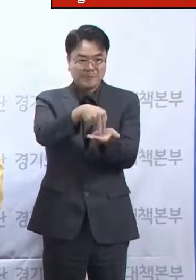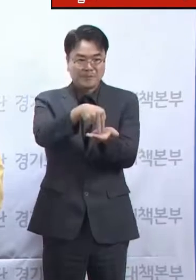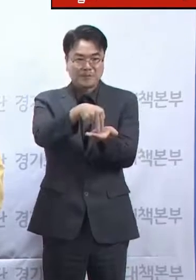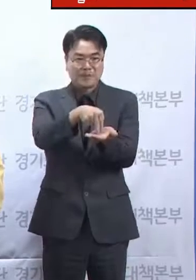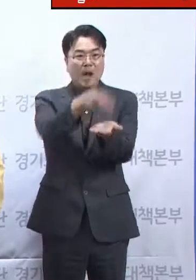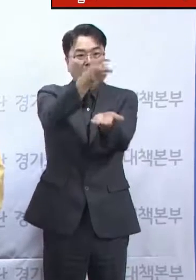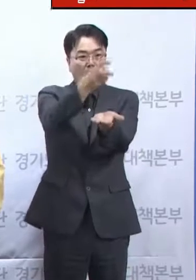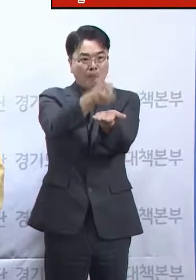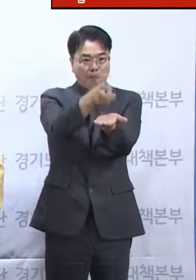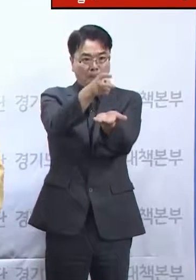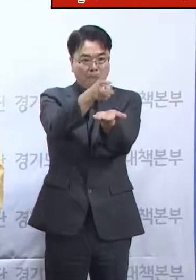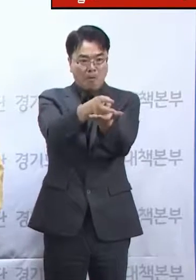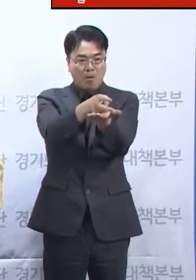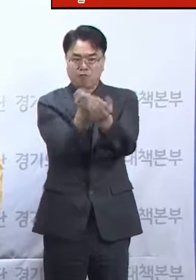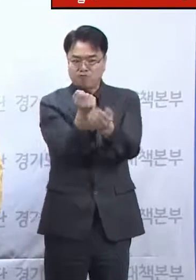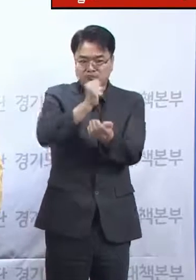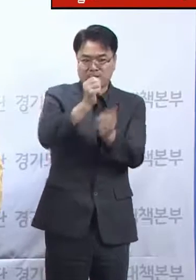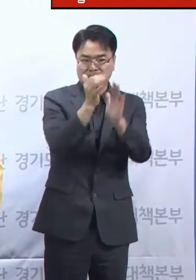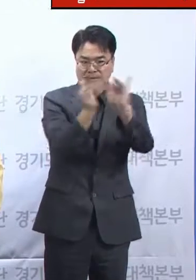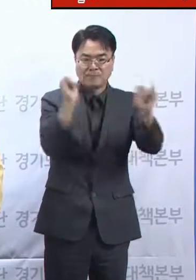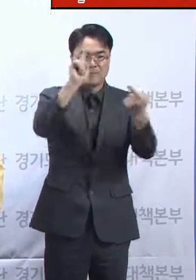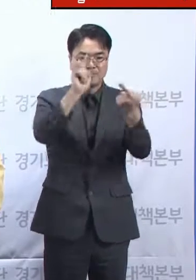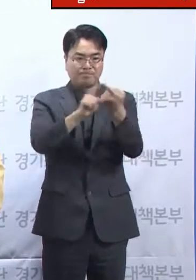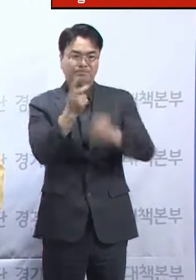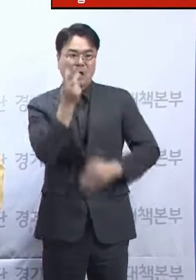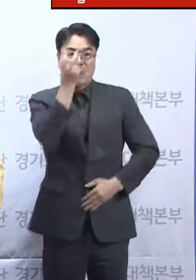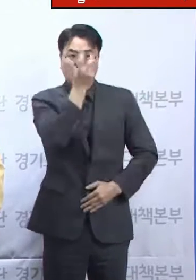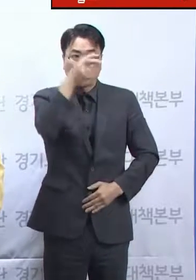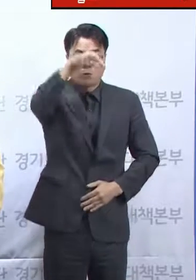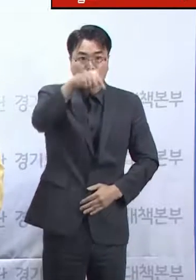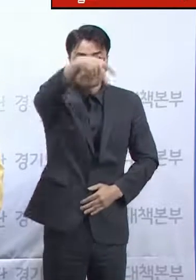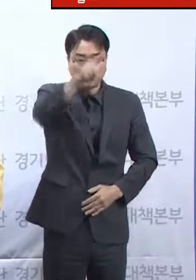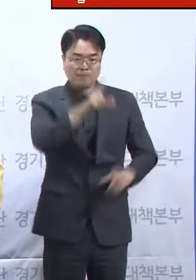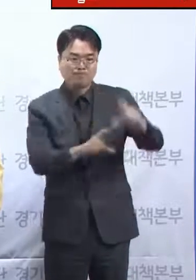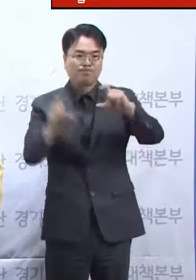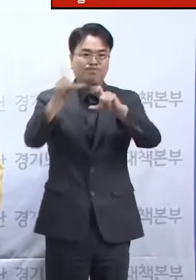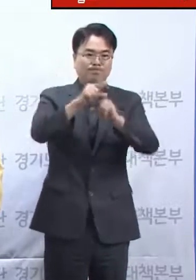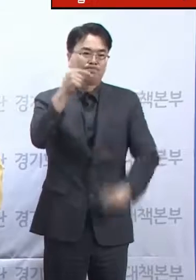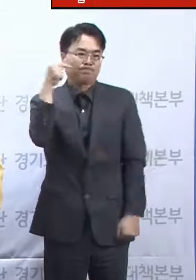감염병예방법 위반 사범에 대한 수사를 더욱 엄중히 하겠습니다.